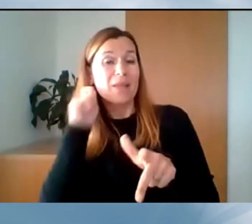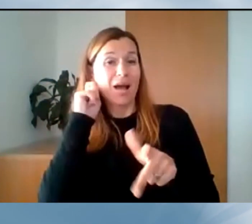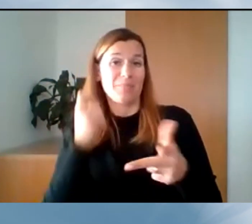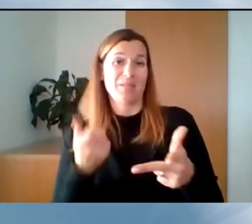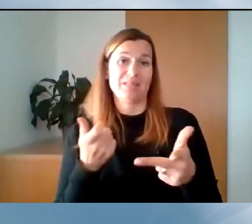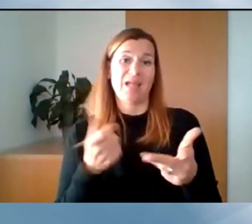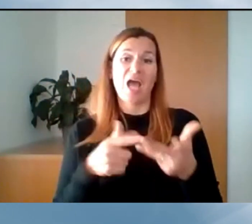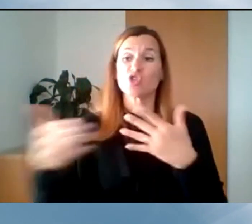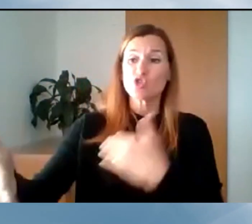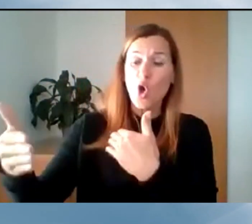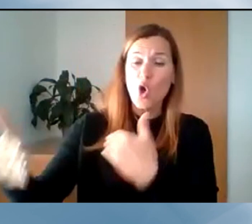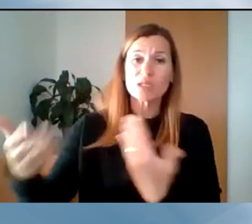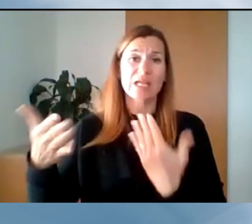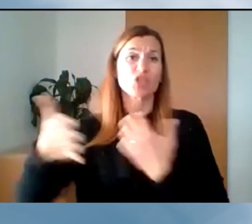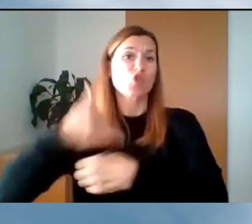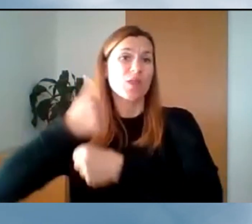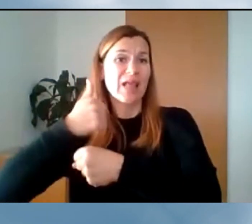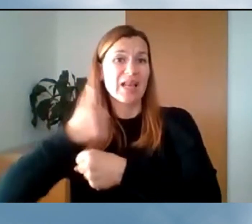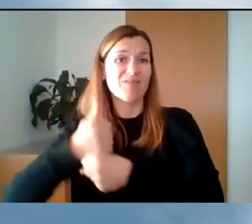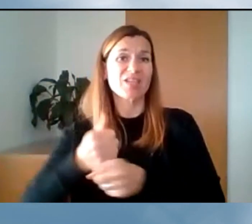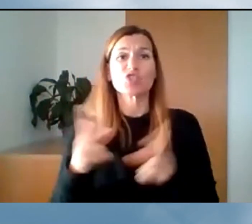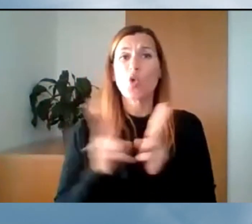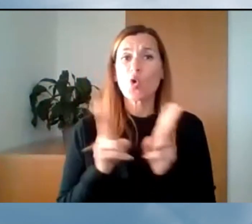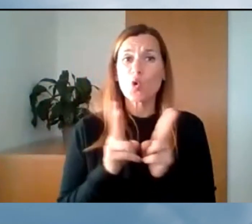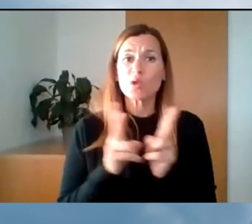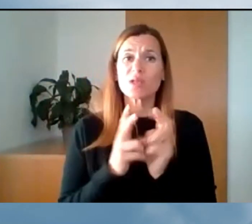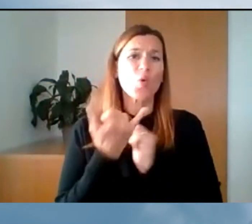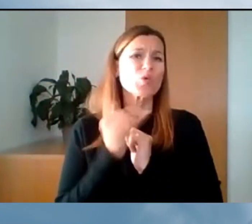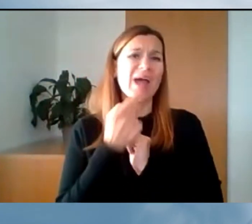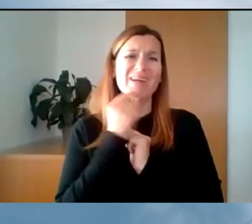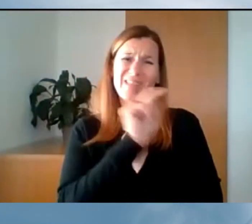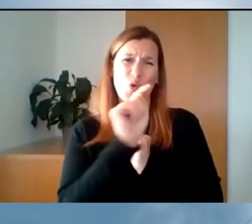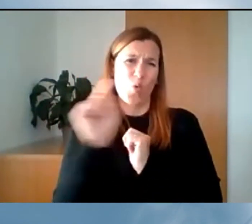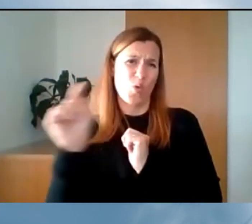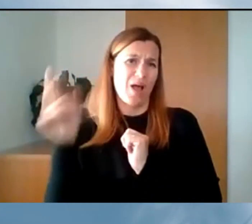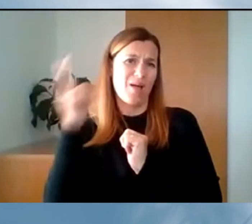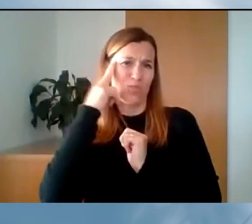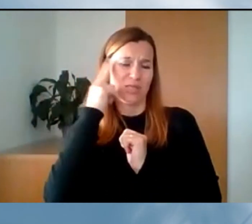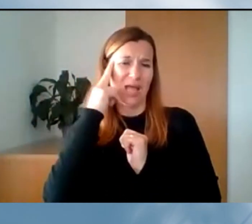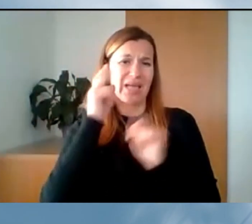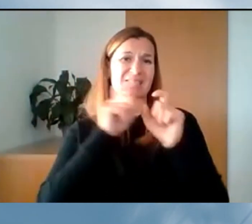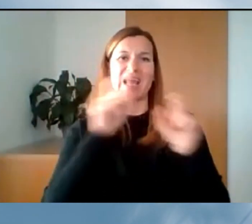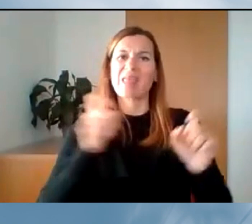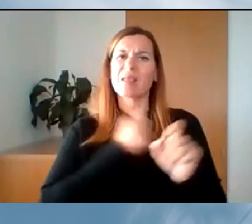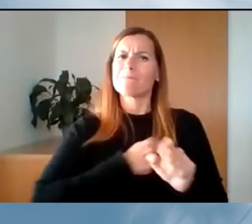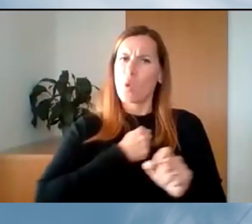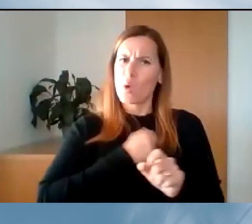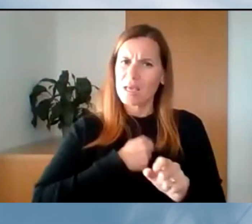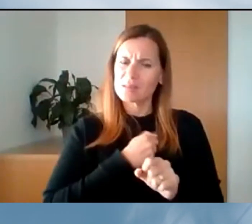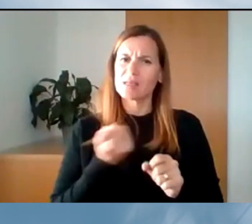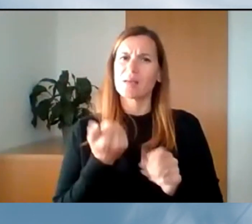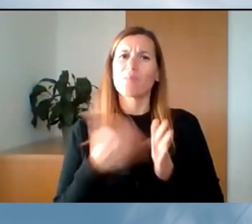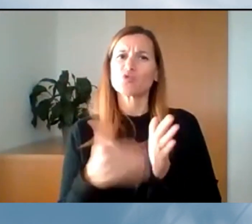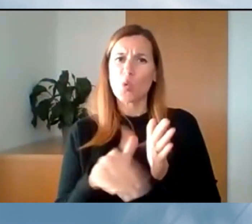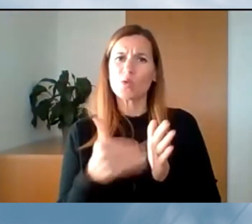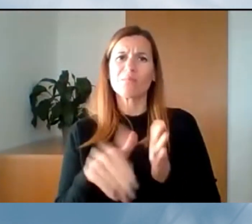babica, sosed, sodelavec, sorodnik. Vsak nekoga pozna, ki je zaradi bolezni,